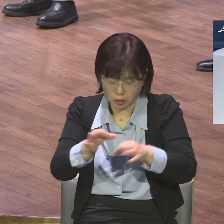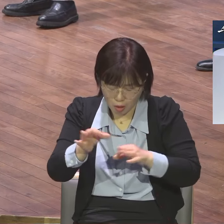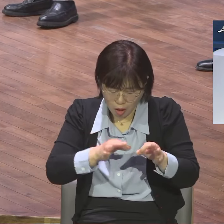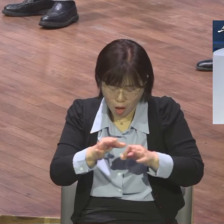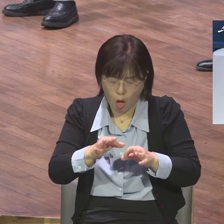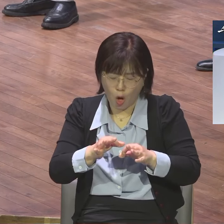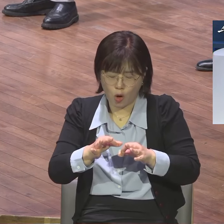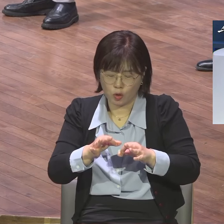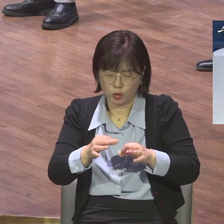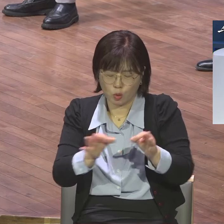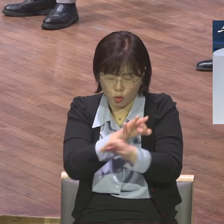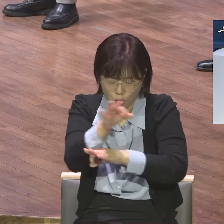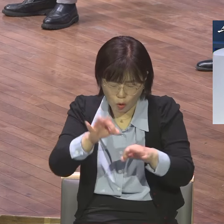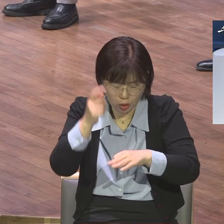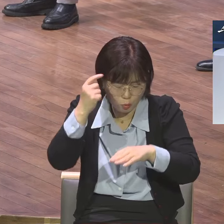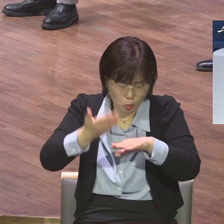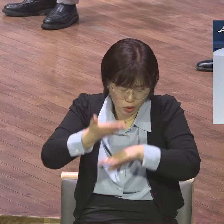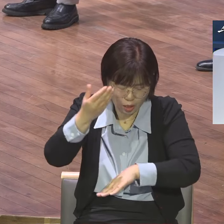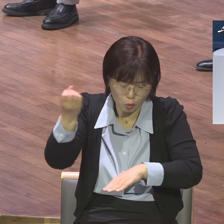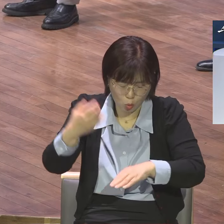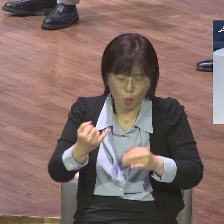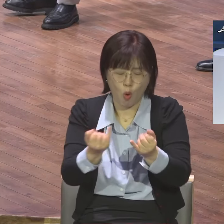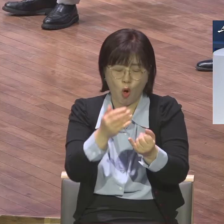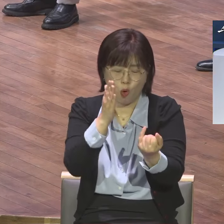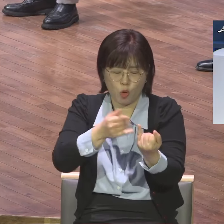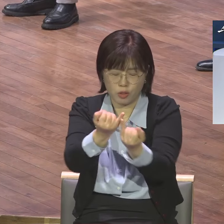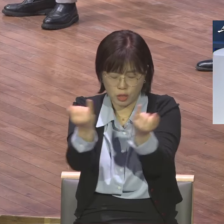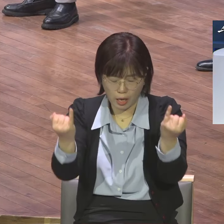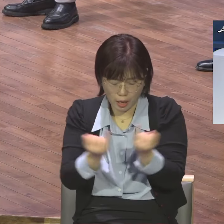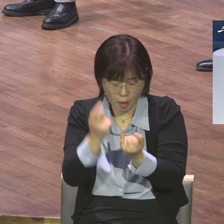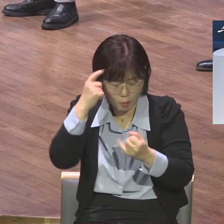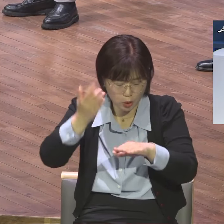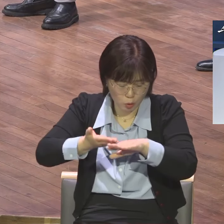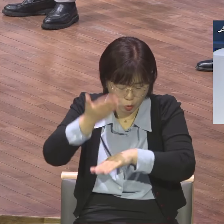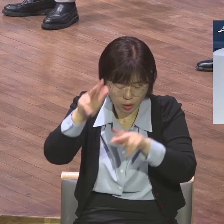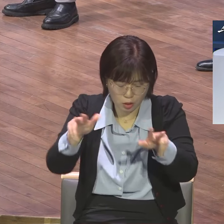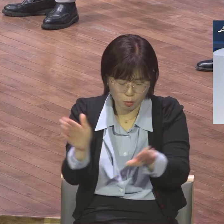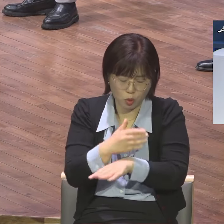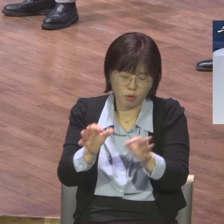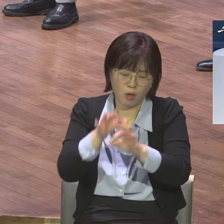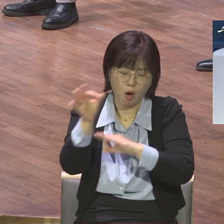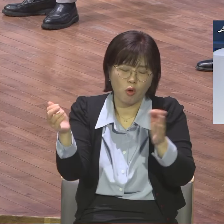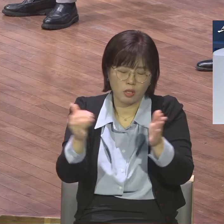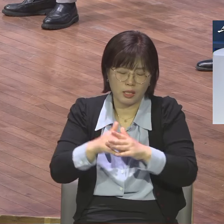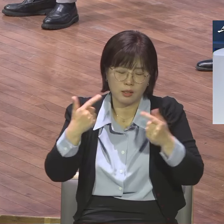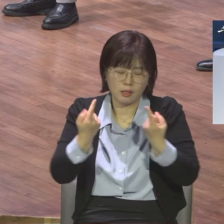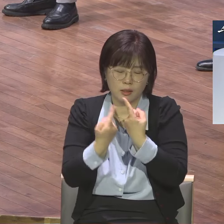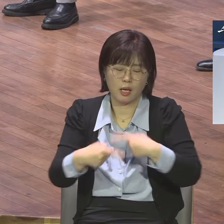권사회 머리 위에 이제부터 영원토록 항상 함께 계실지어다. 아멘.